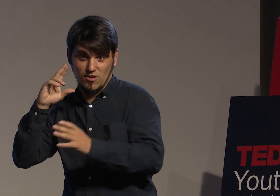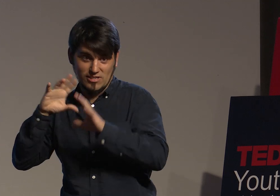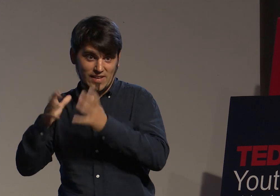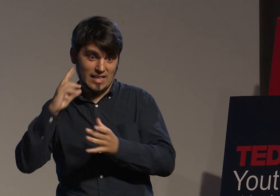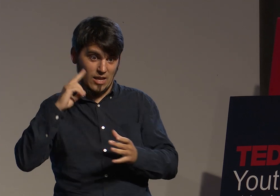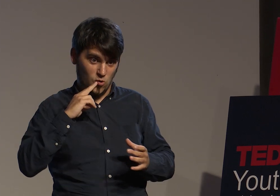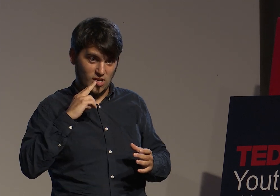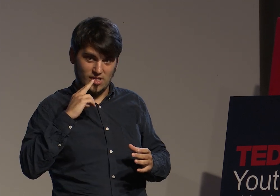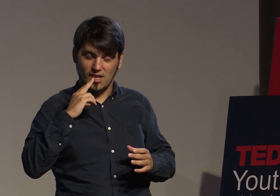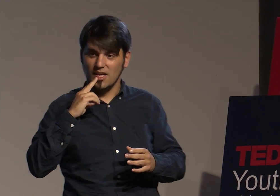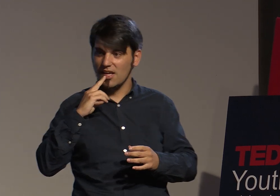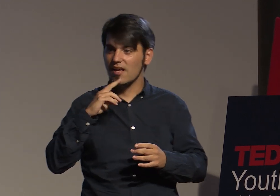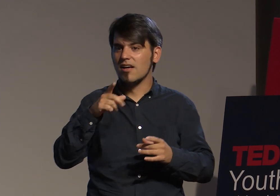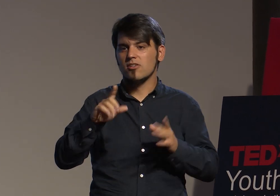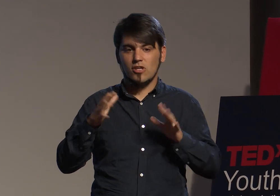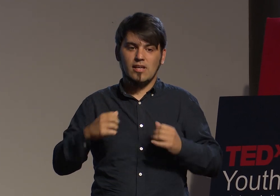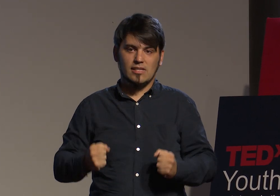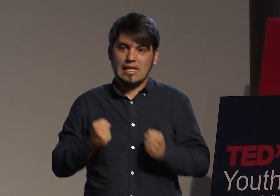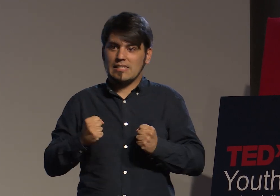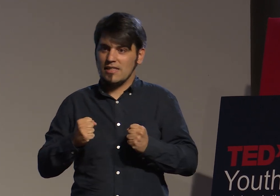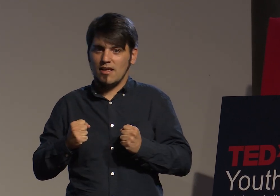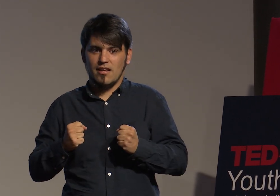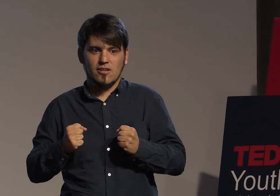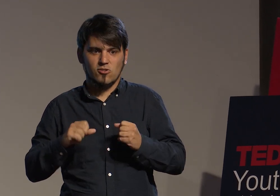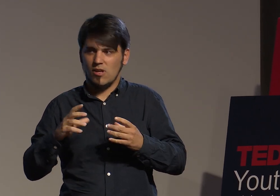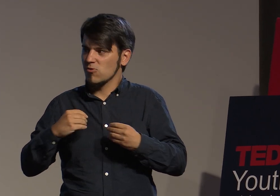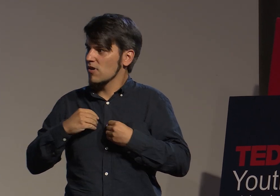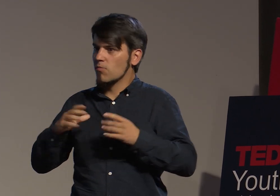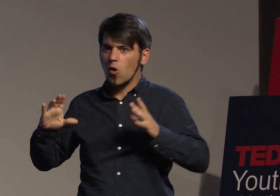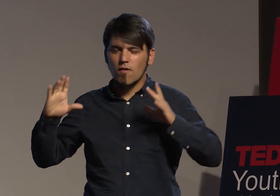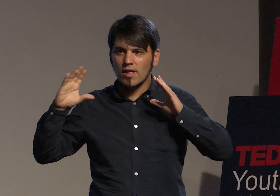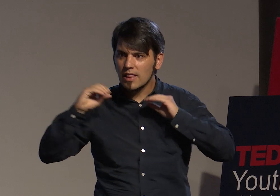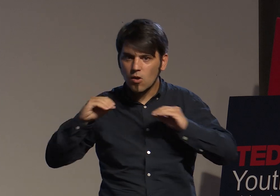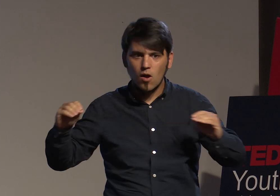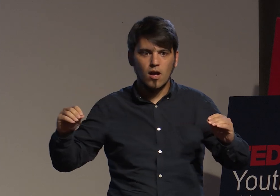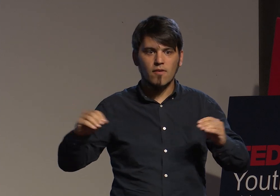Аз ви давам гаранция, че вие като влезете в света на глухите хора, че